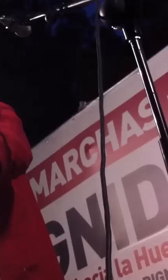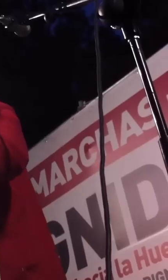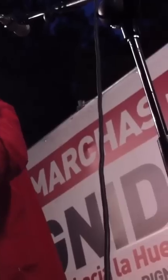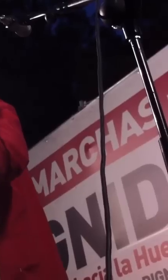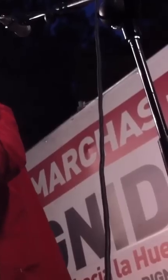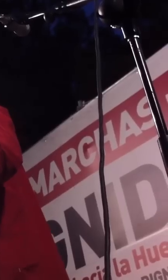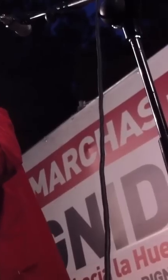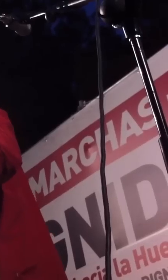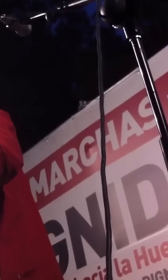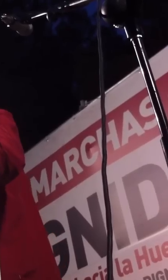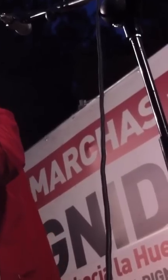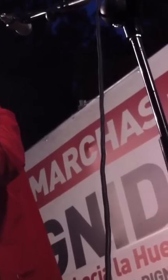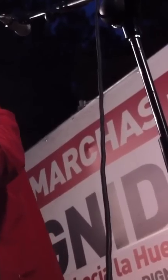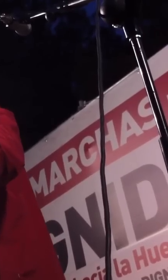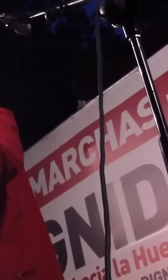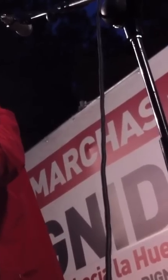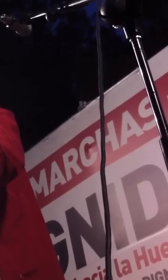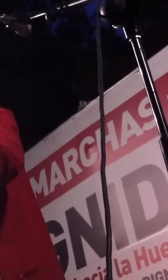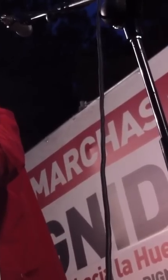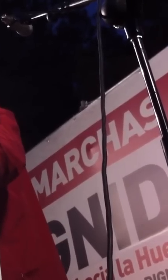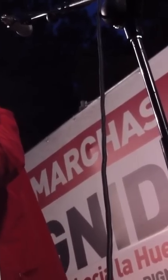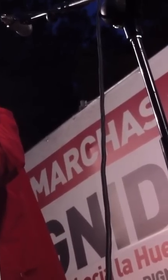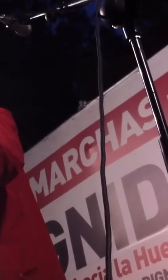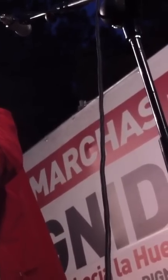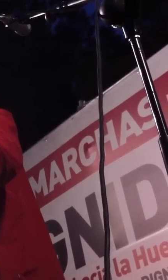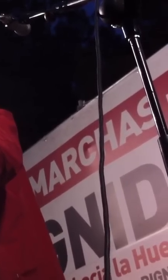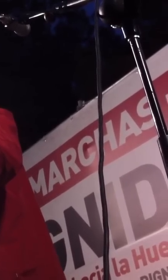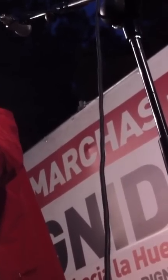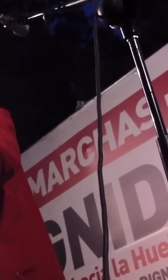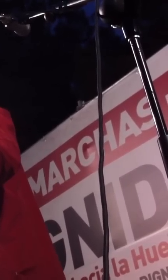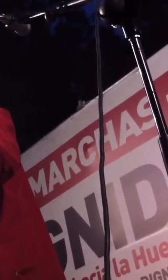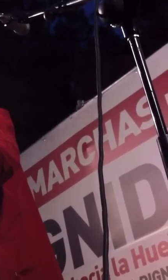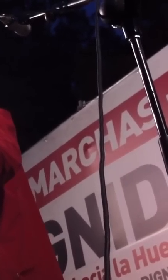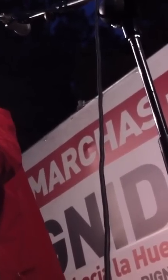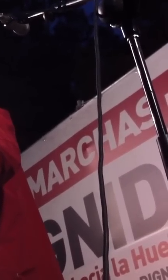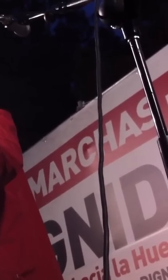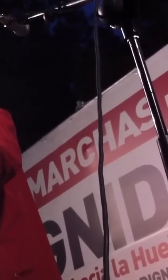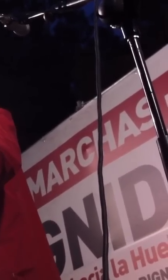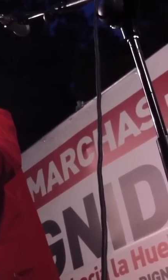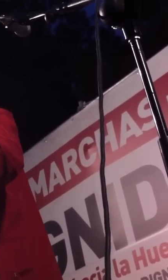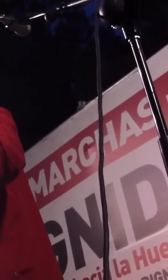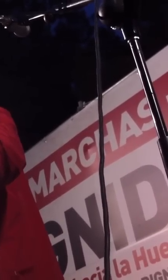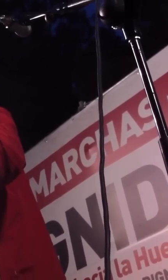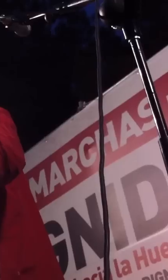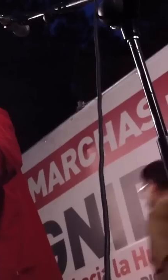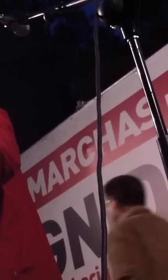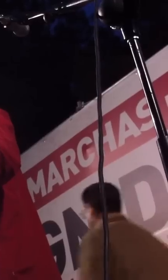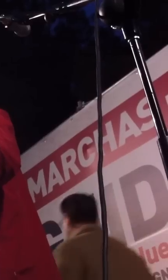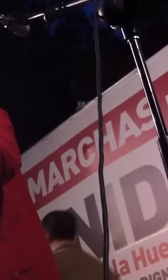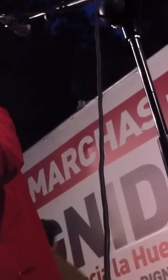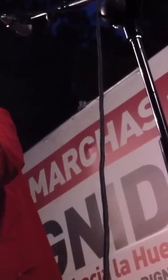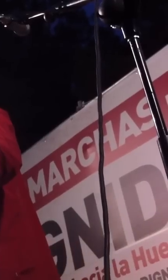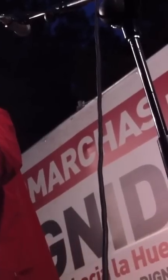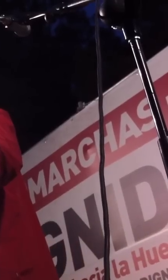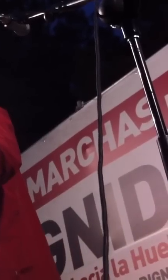Han conseguido crear con esta reforma una clase trabajadora pobre, una clase trabajadora que no tiene suficiente